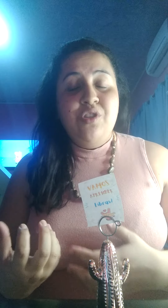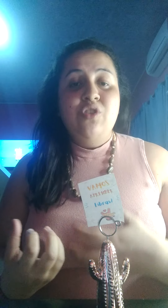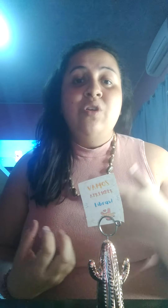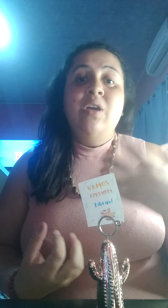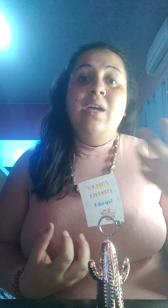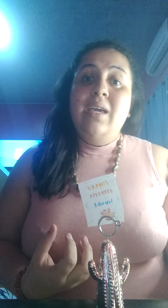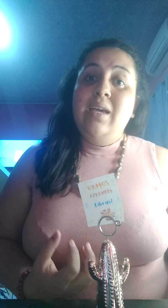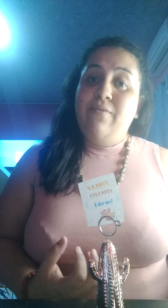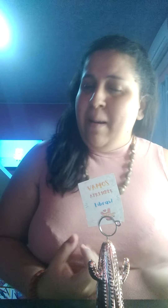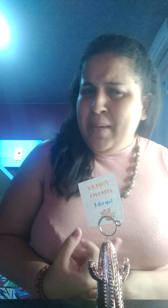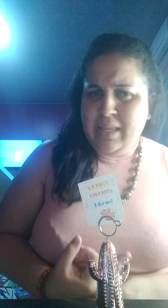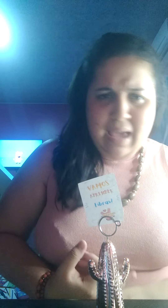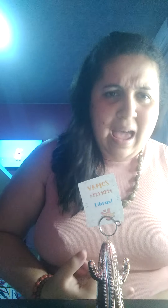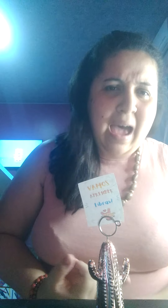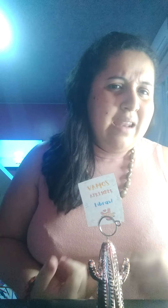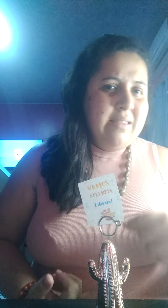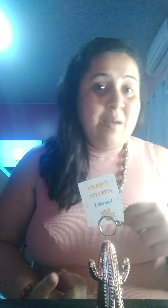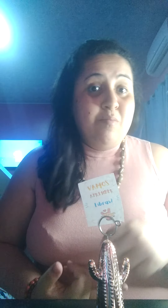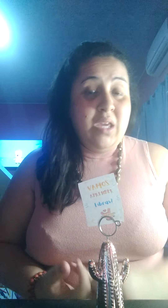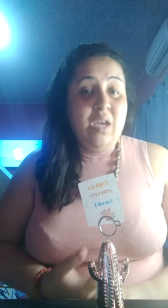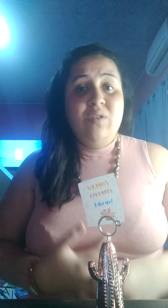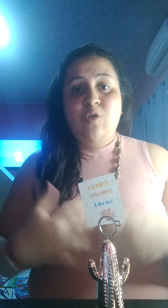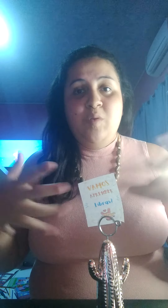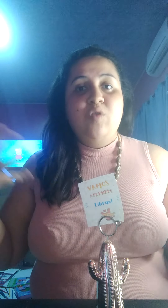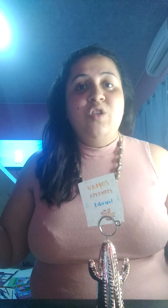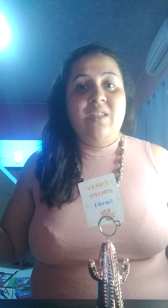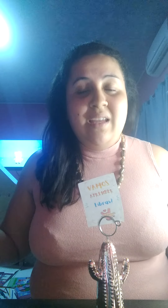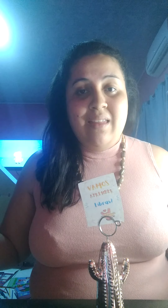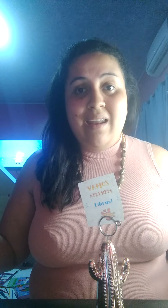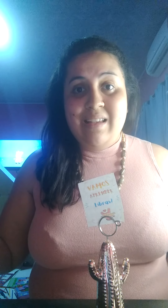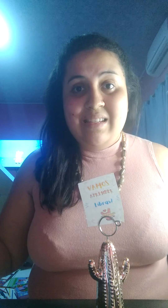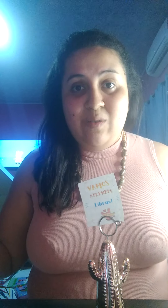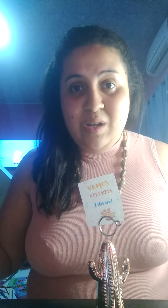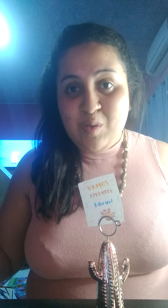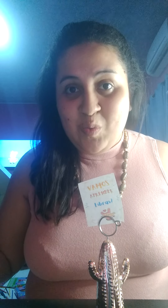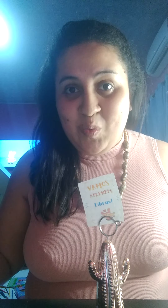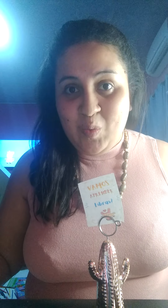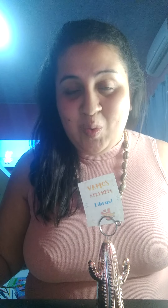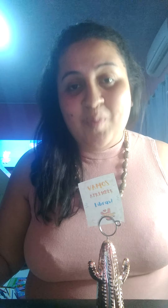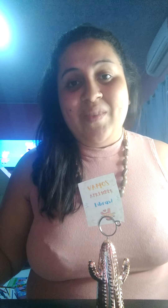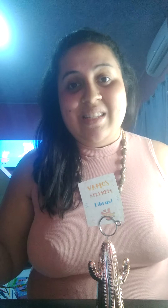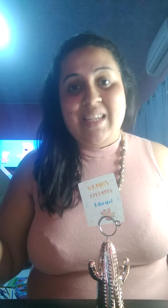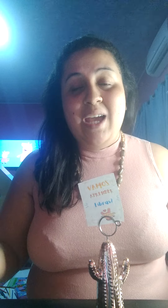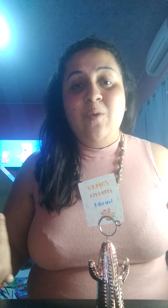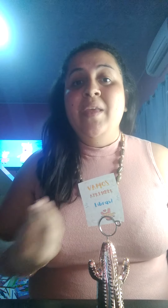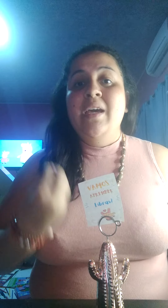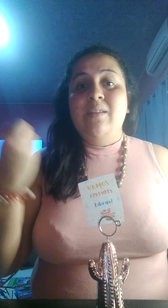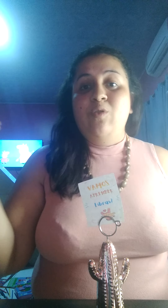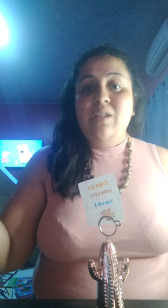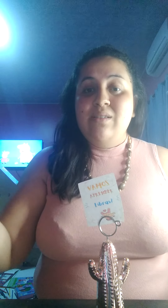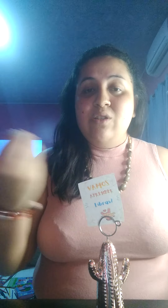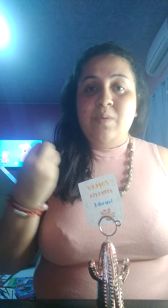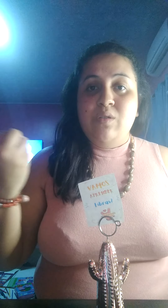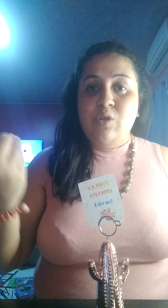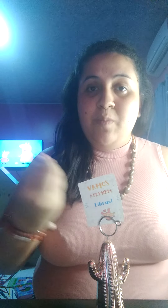especialistas, familiares, amigos e as pessoas que têm interesse no assunto, tá certo? Então, todas essas pessoas podem